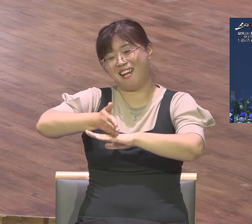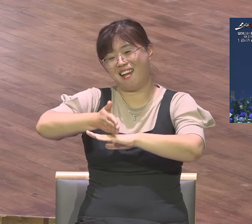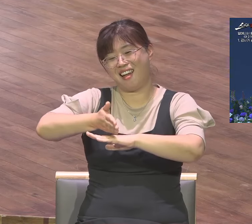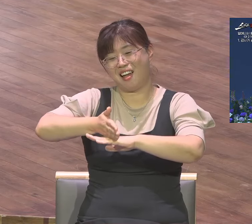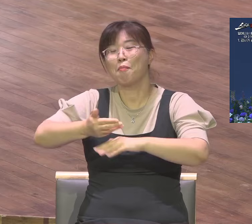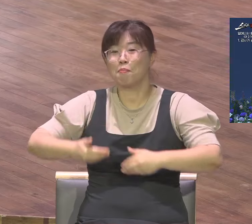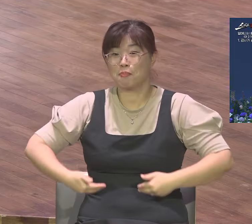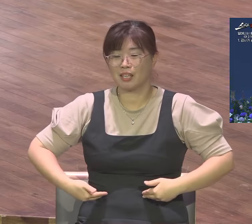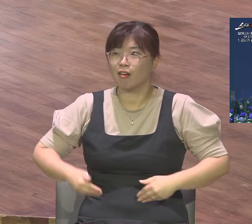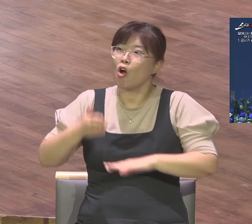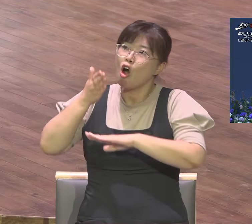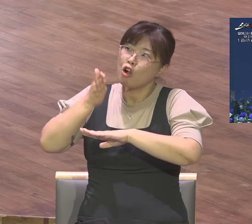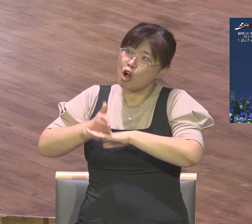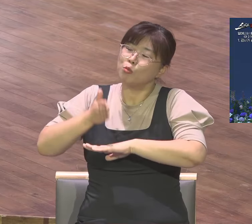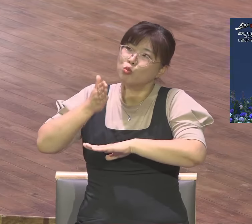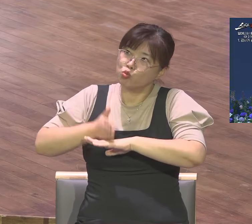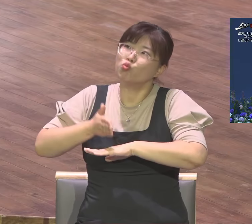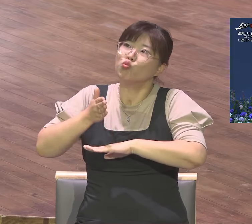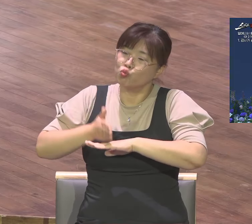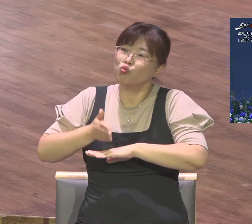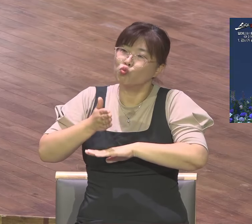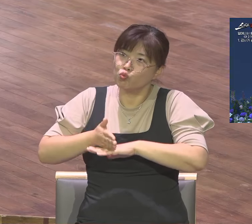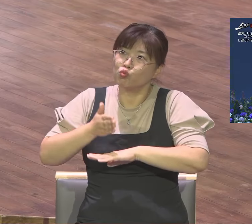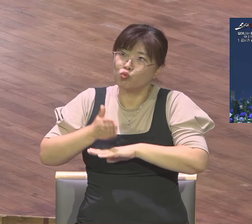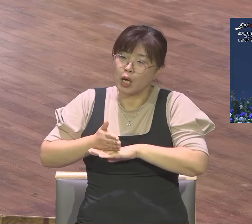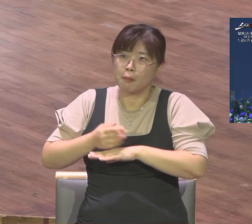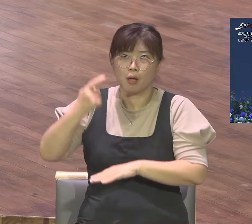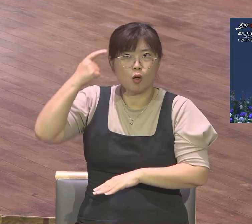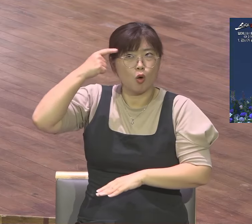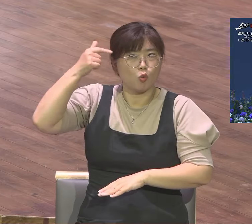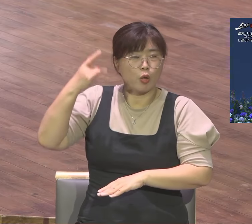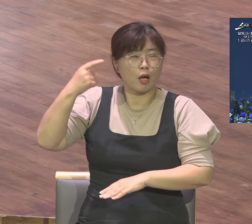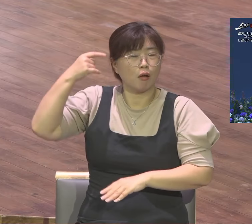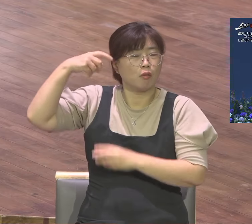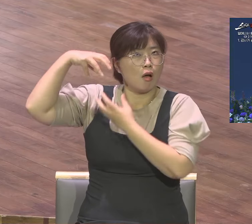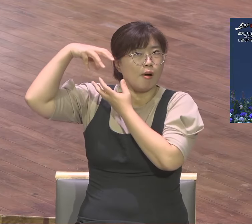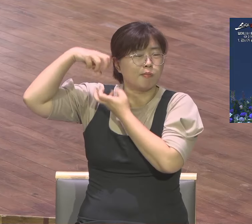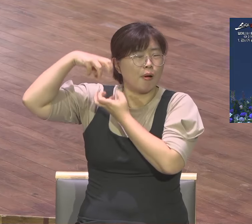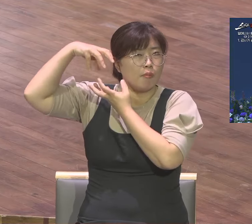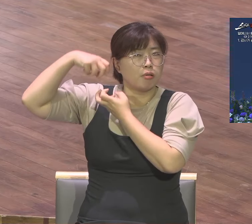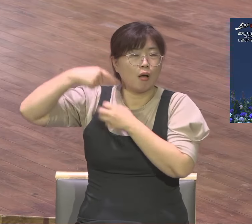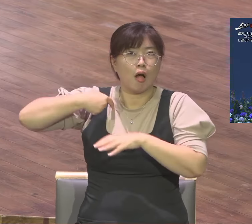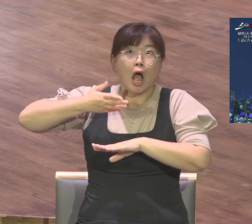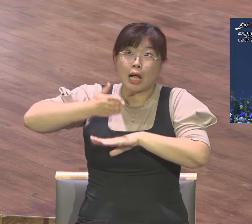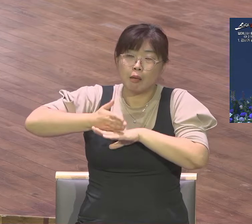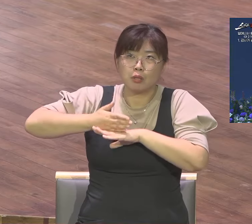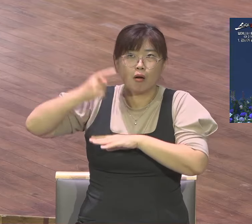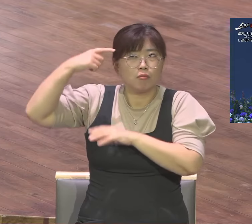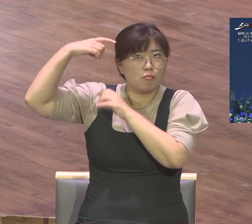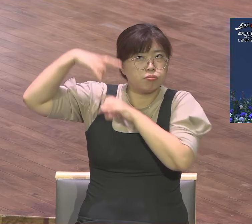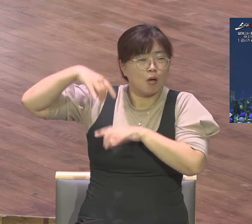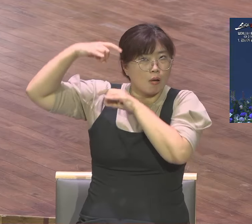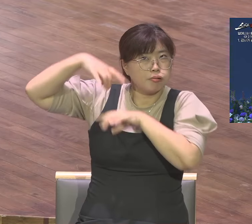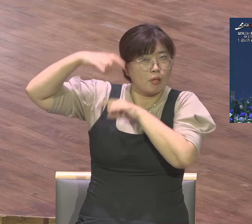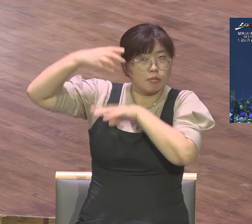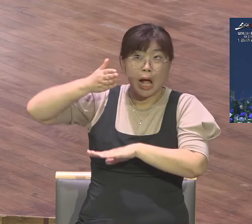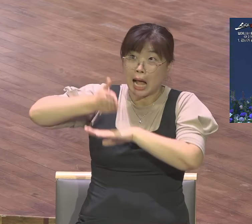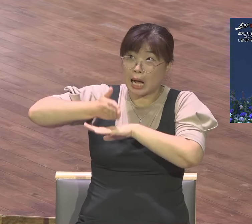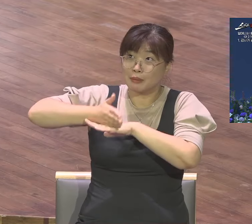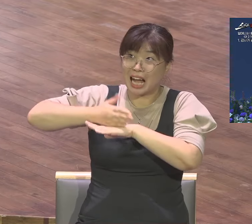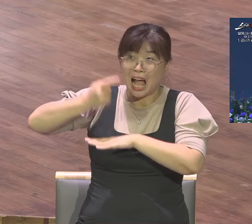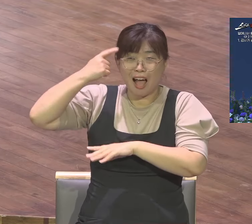정보가 내게 들어가서 생명이 살아나는 복음적 정보를 입력시키시기